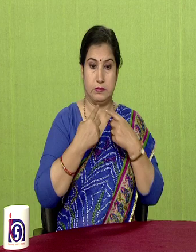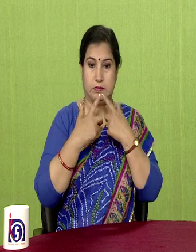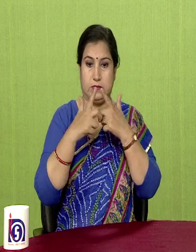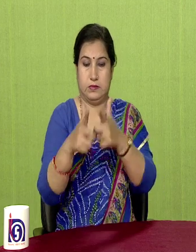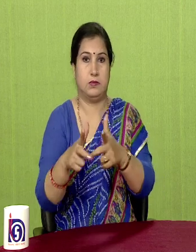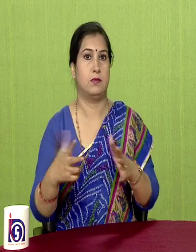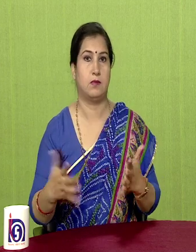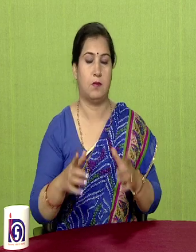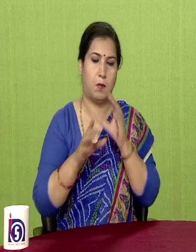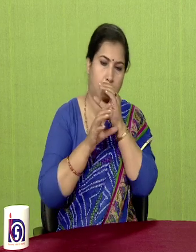खोला।